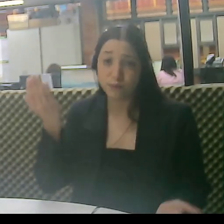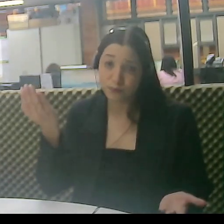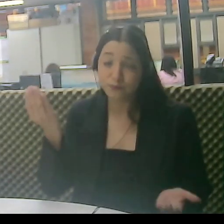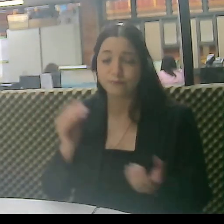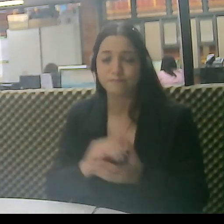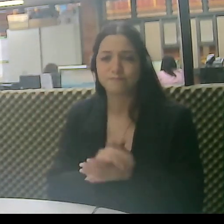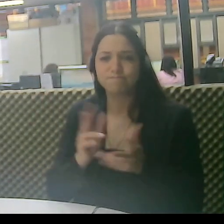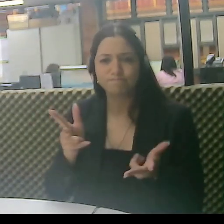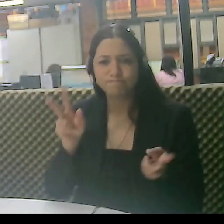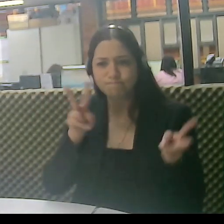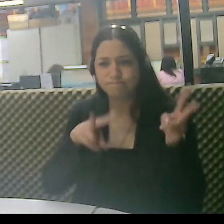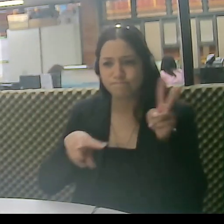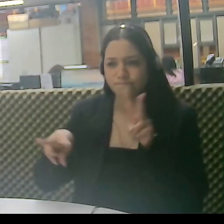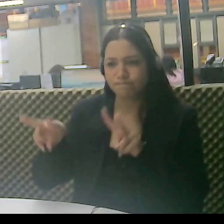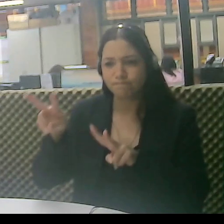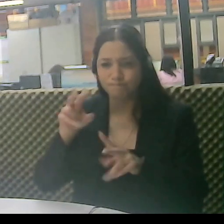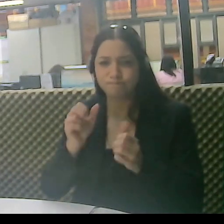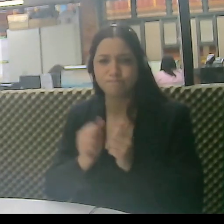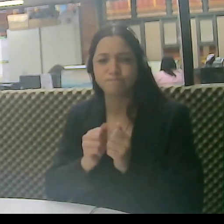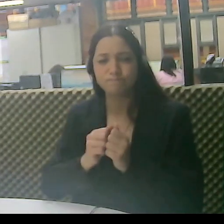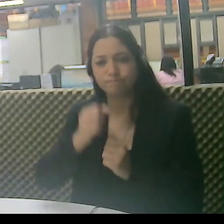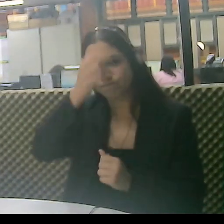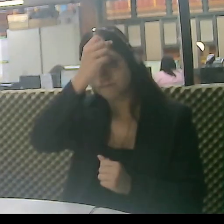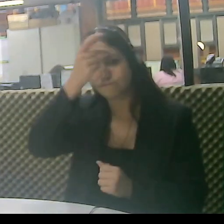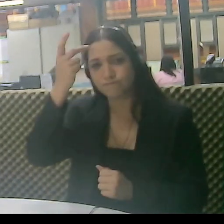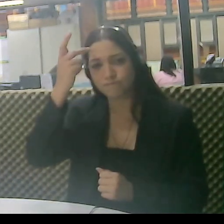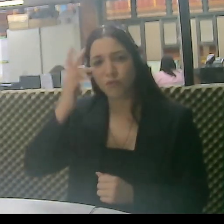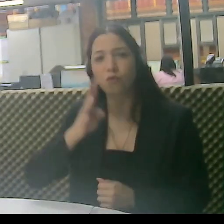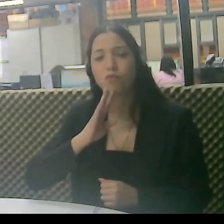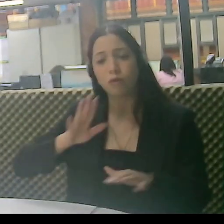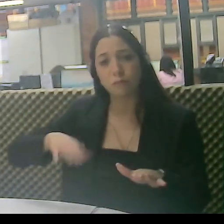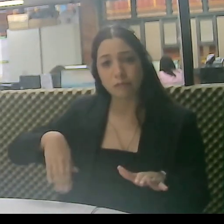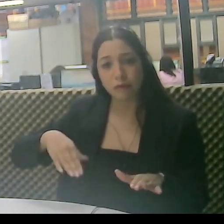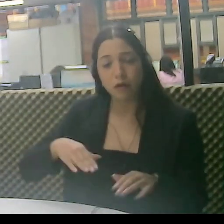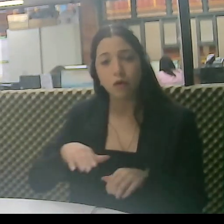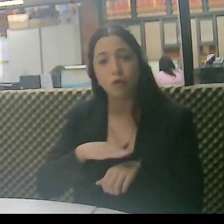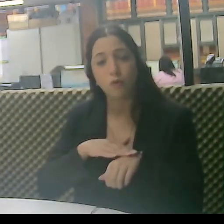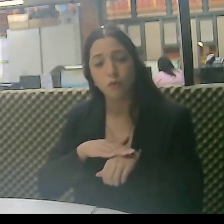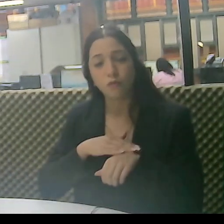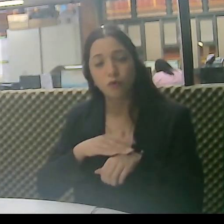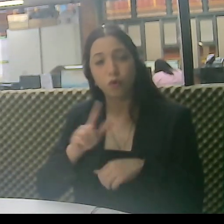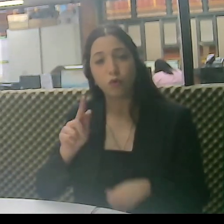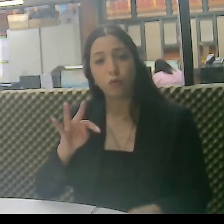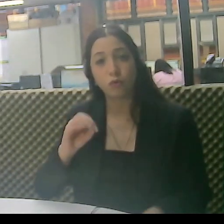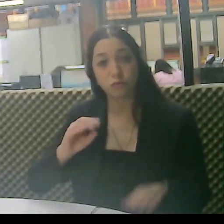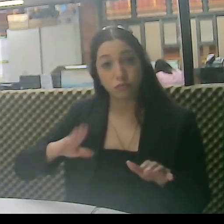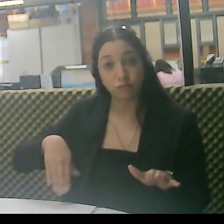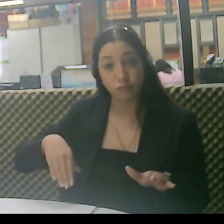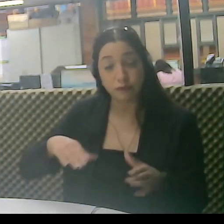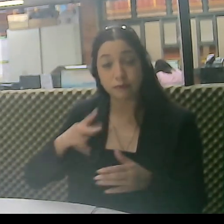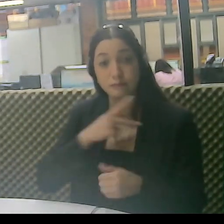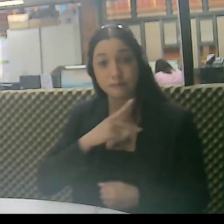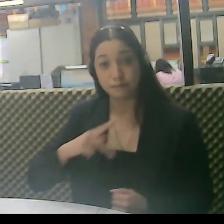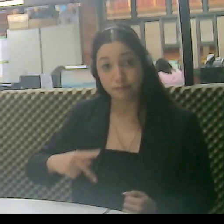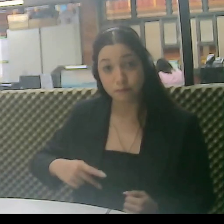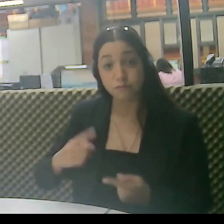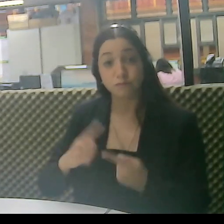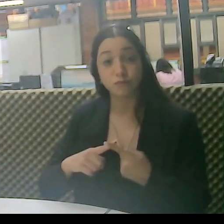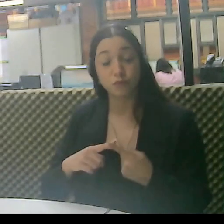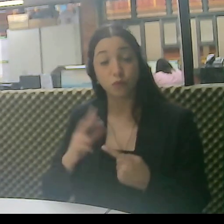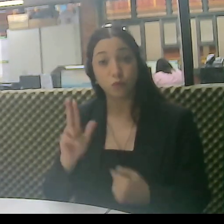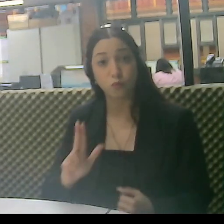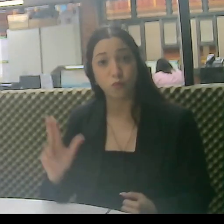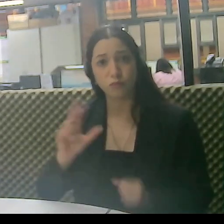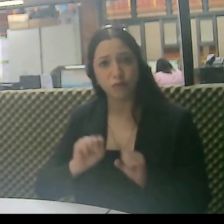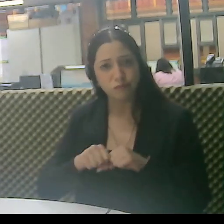viu, analisou, conversou com o prefeito, conheceu o Praia, conversou com o presidente Guto e a gente conseguiu entender por que o Uberlândia é essa potência.